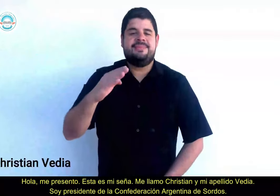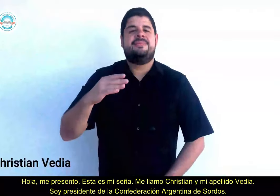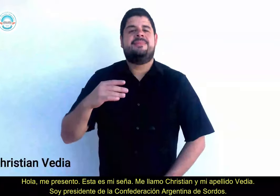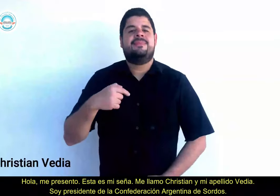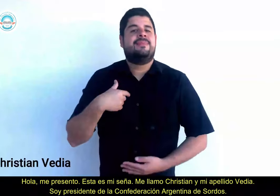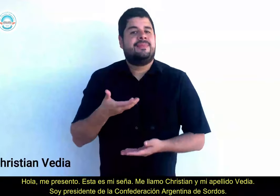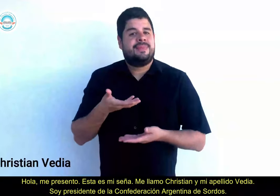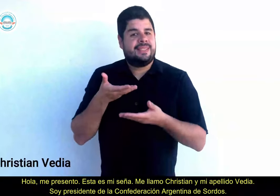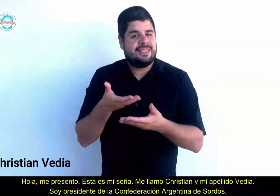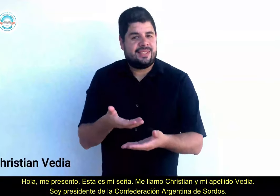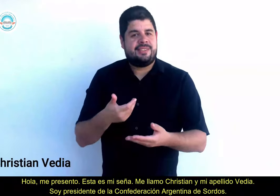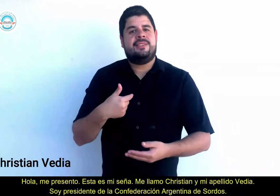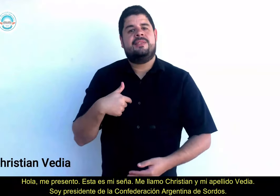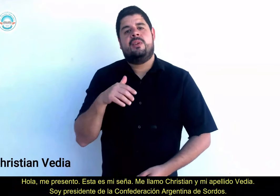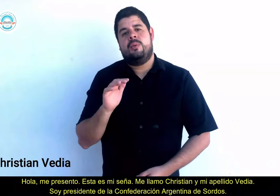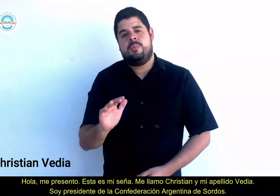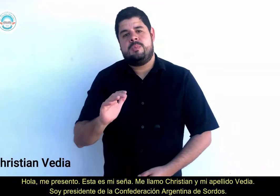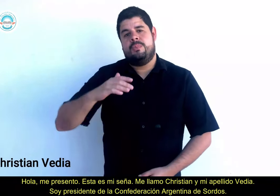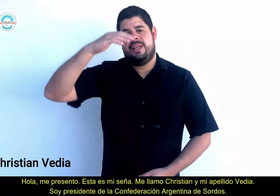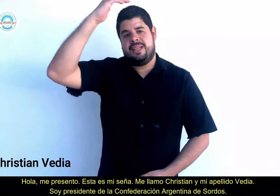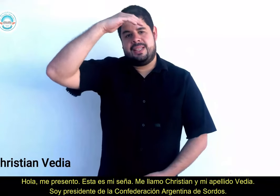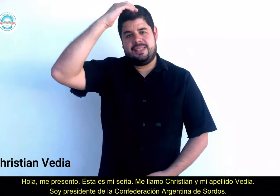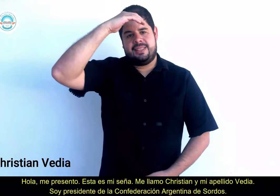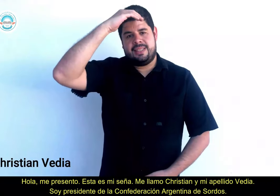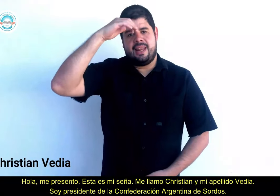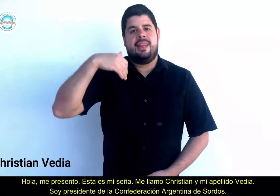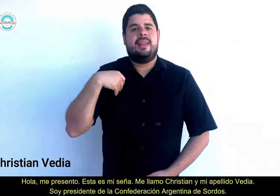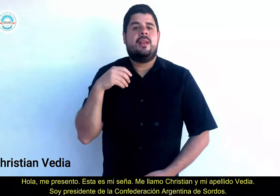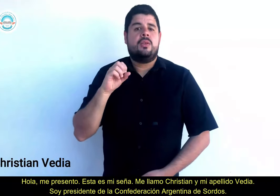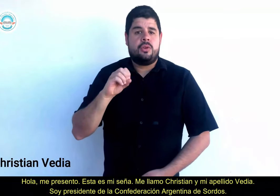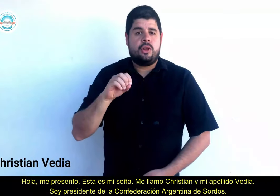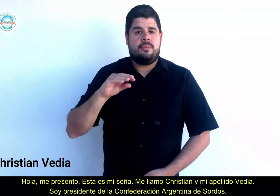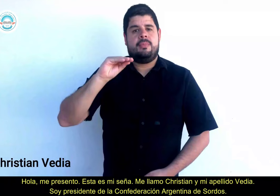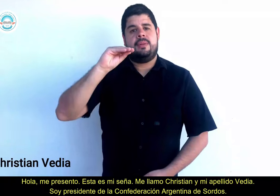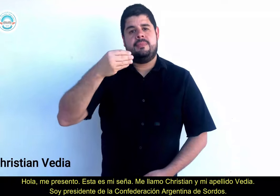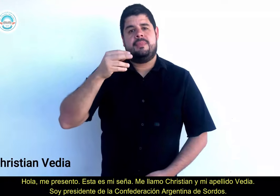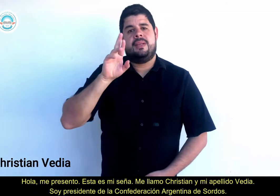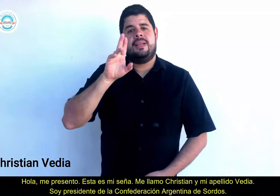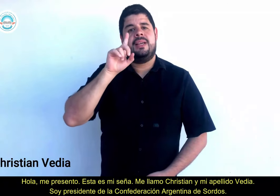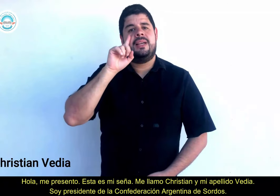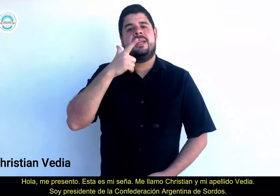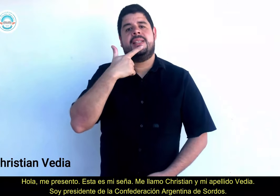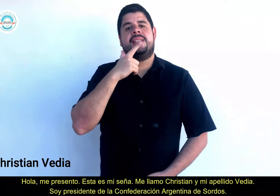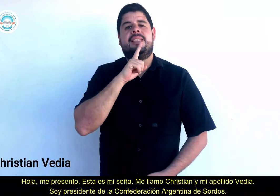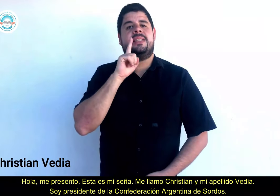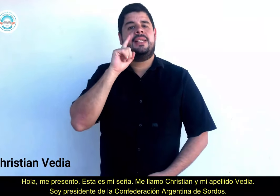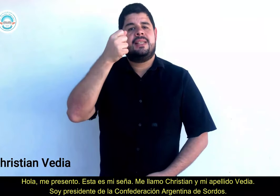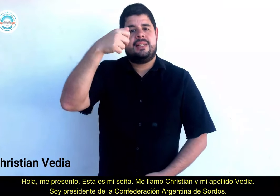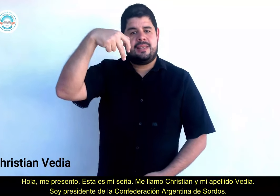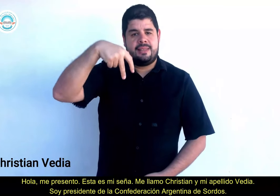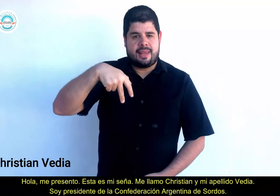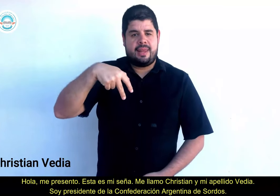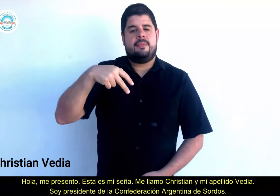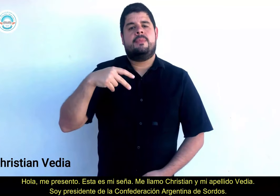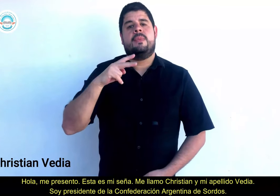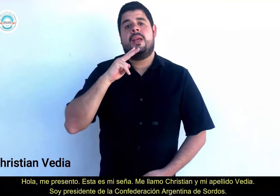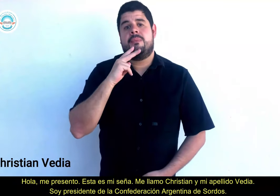Hola, me presento. Esta es mi seña. Me llamo Cristian y mi apellido